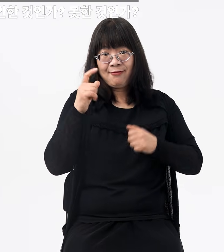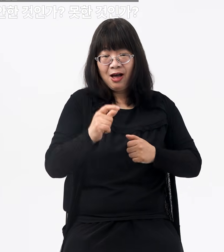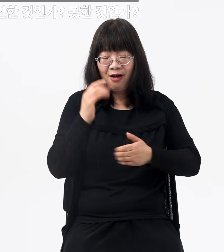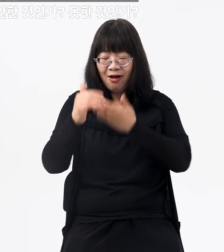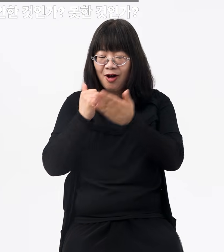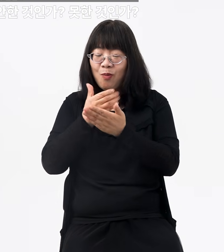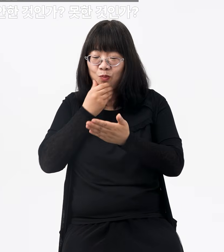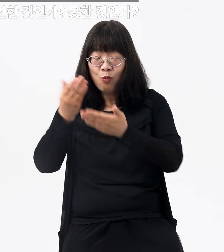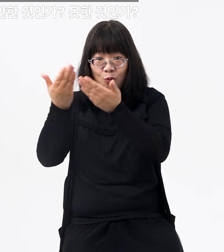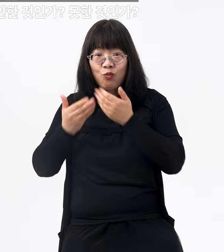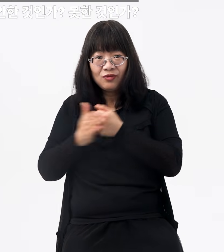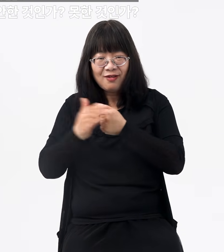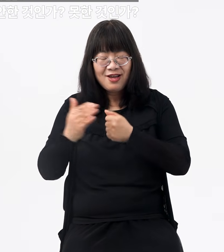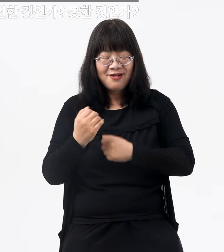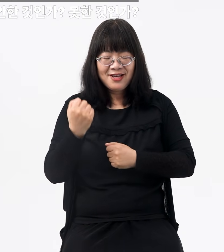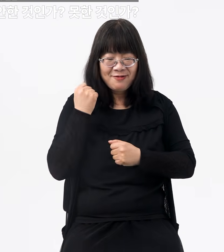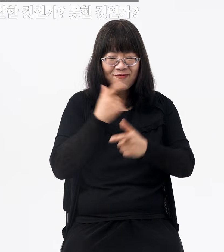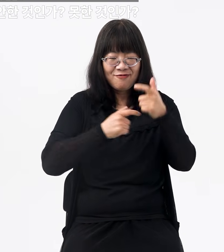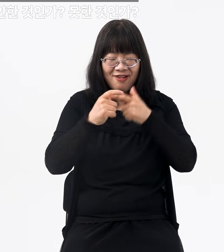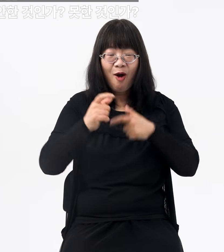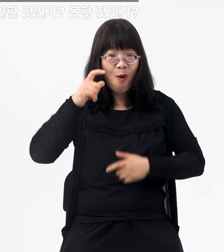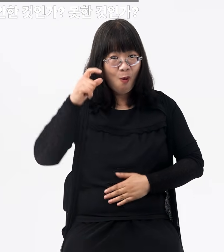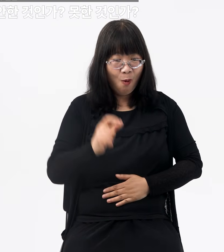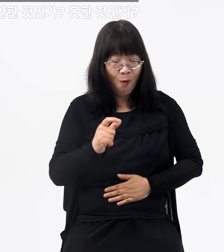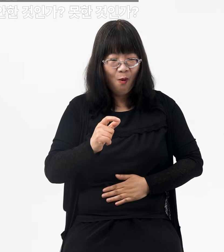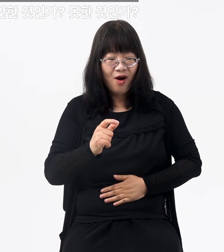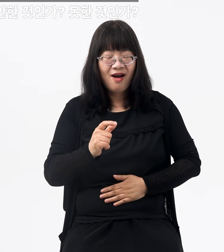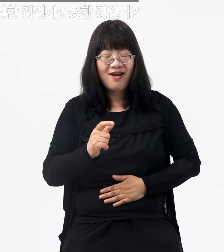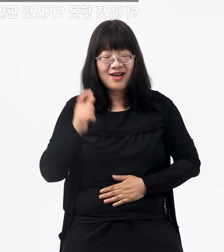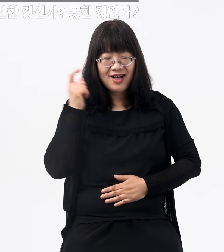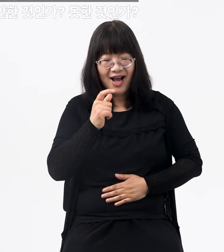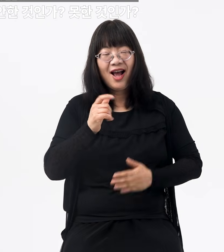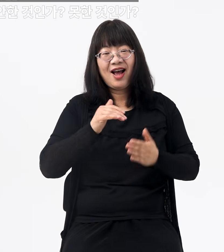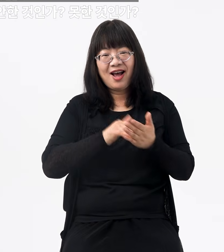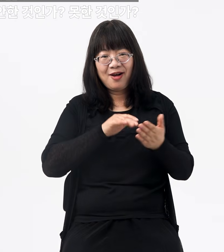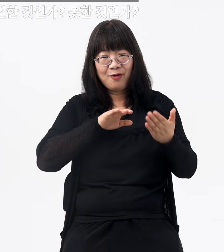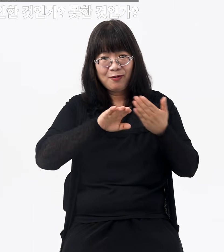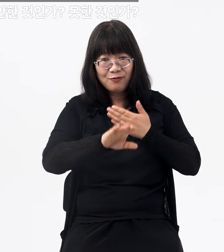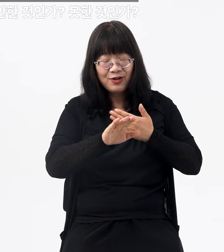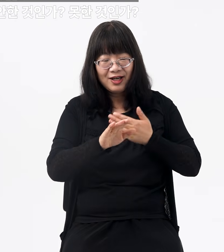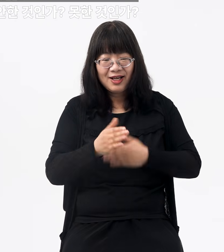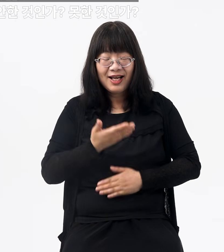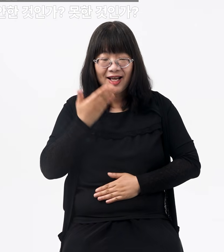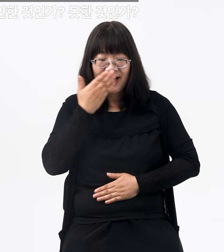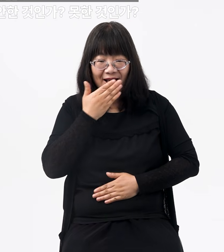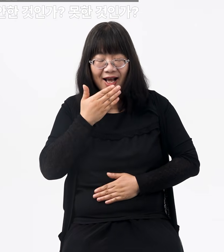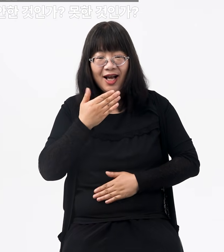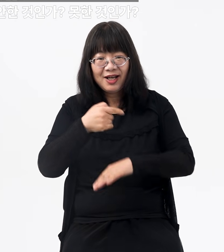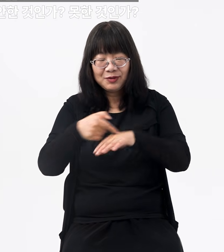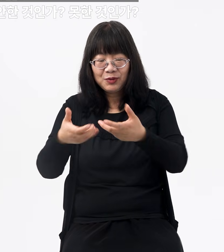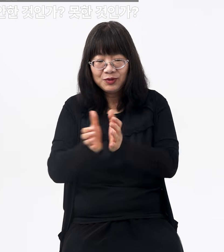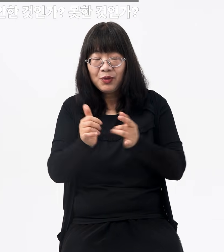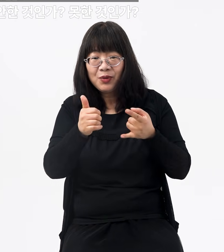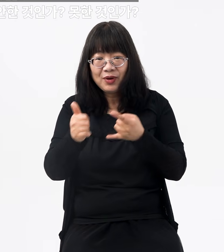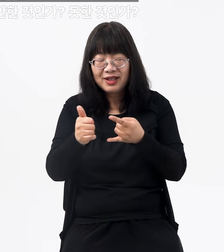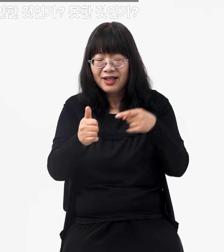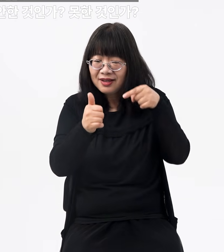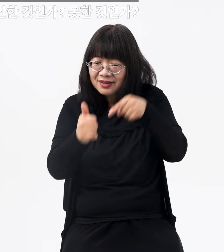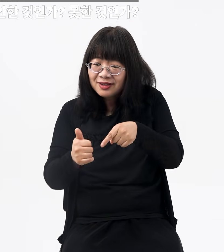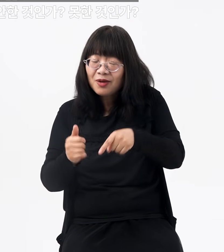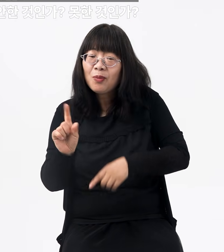복을 주셔서 힘이 세졌어요. 강성한 후에야 가나안 족속에게 뭘